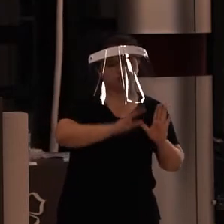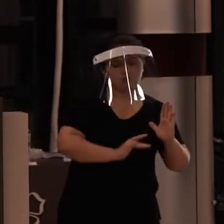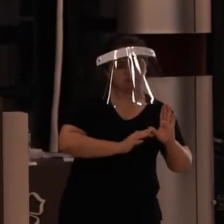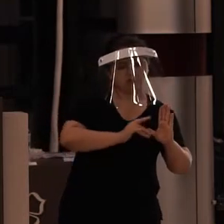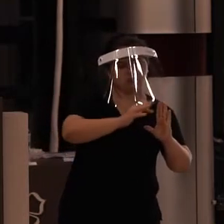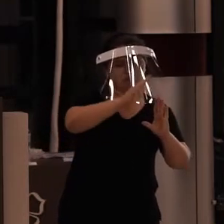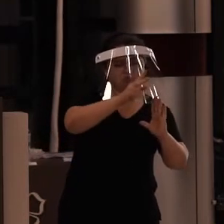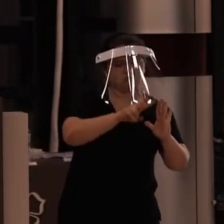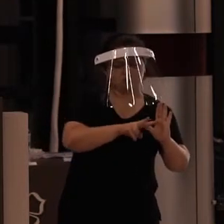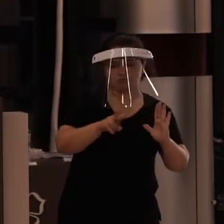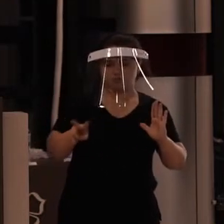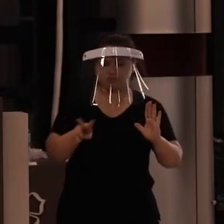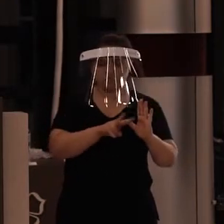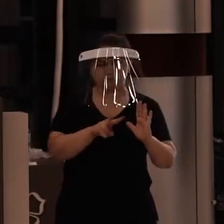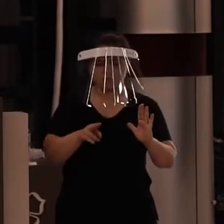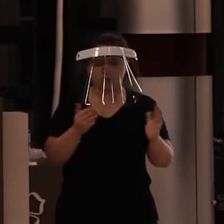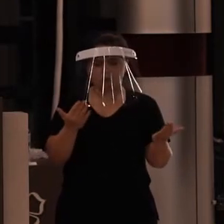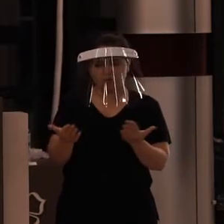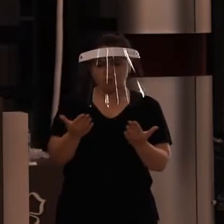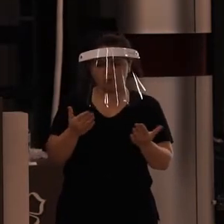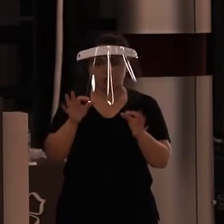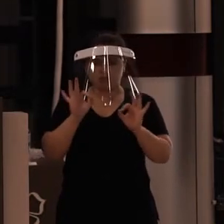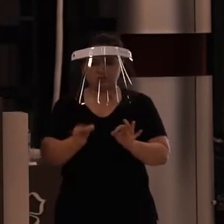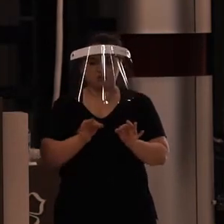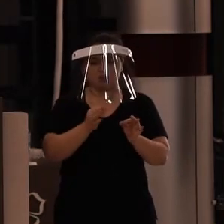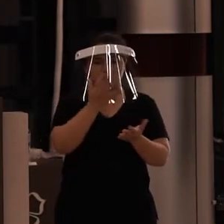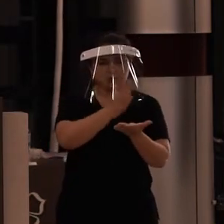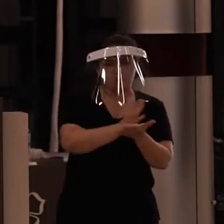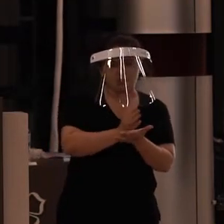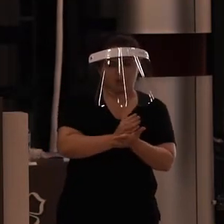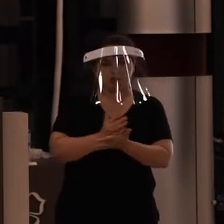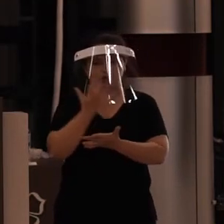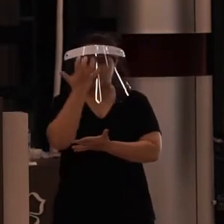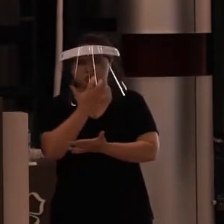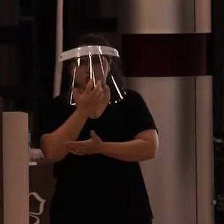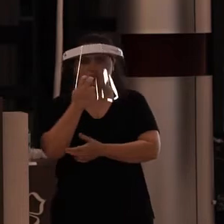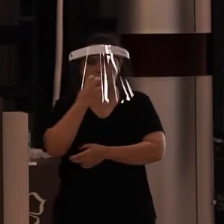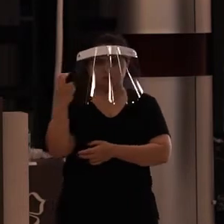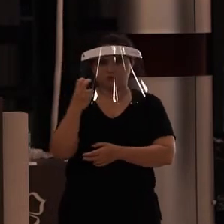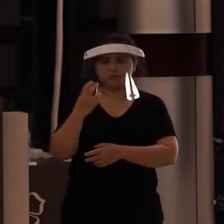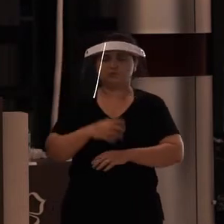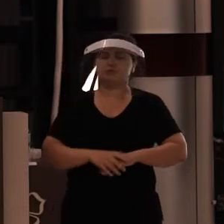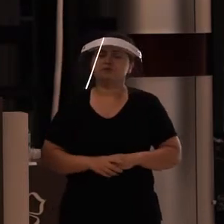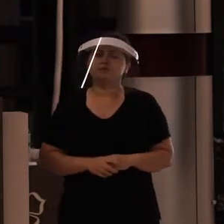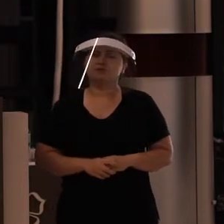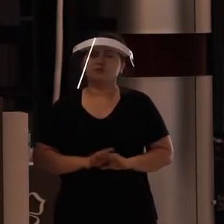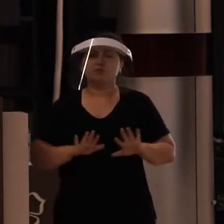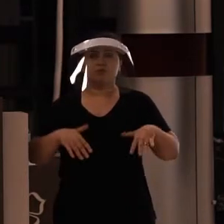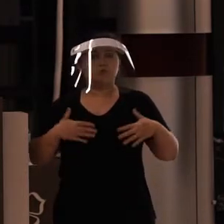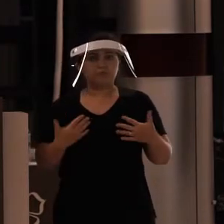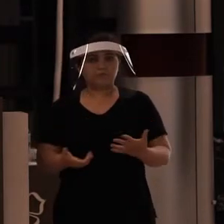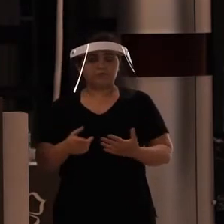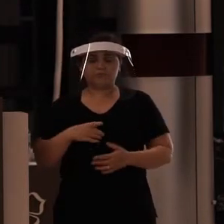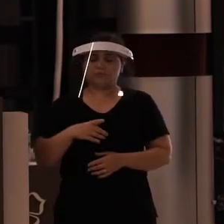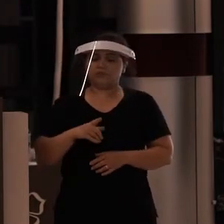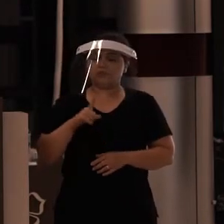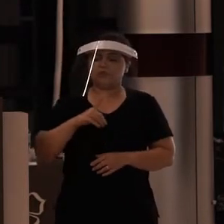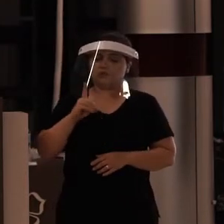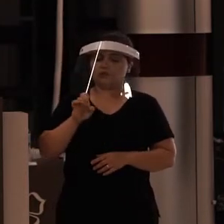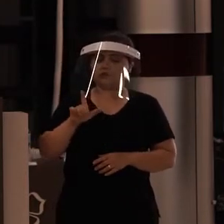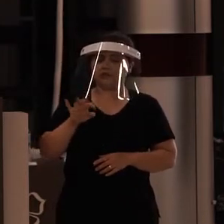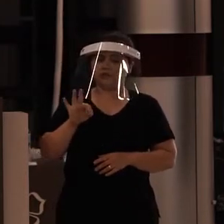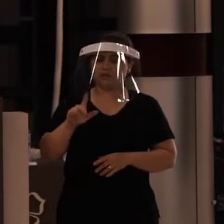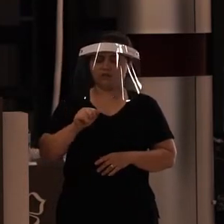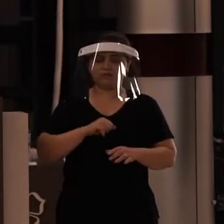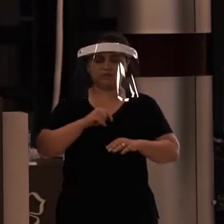gente colocar rotina, séria, intermediária e emergencial. Então aí, ó, o delta de temperatura